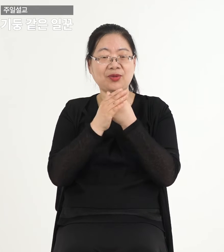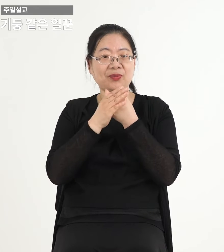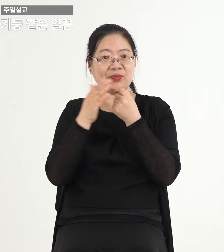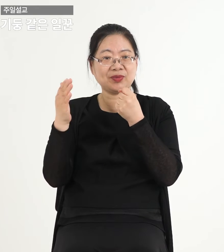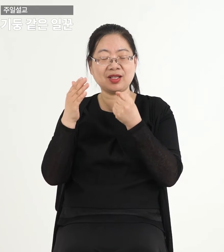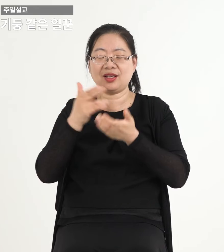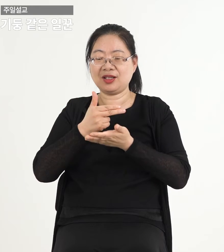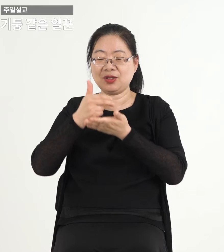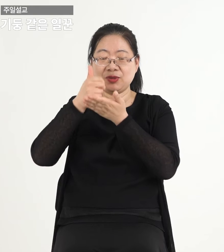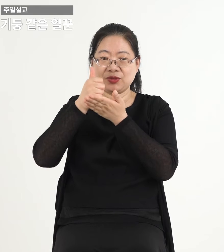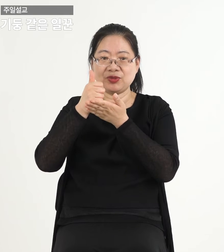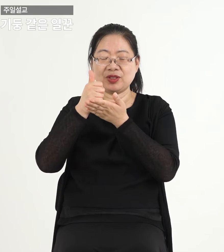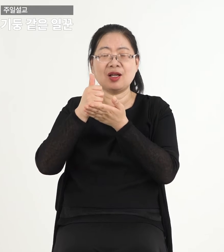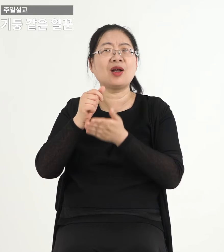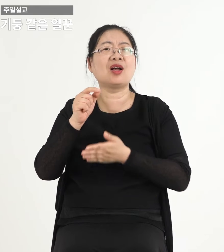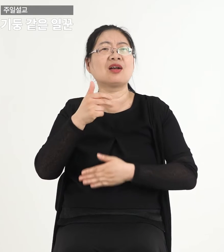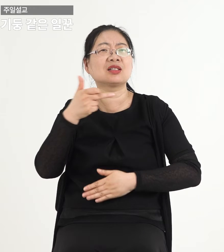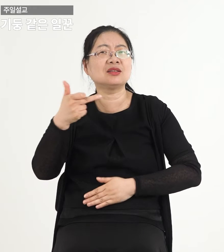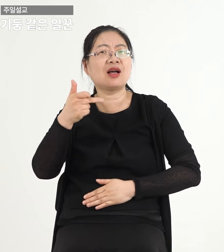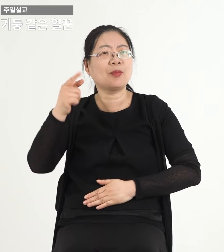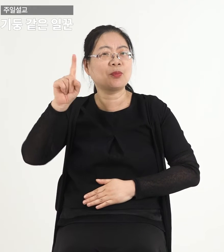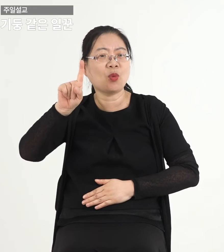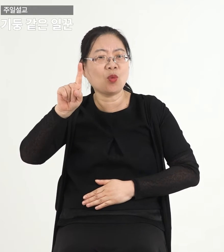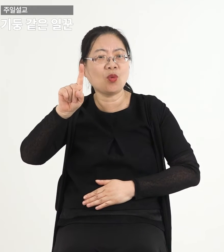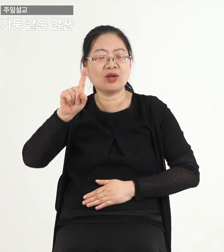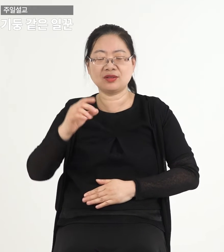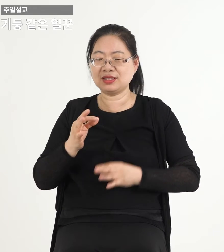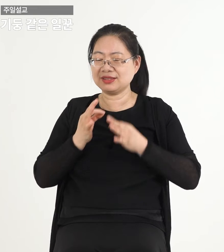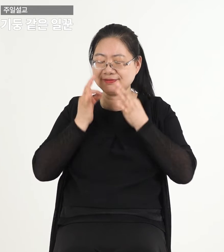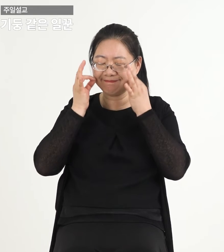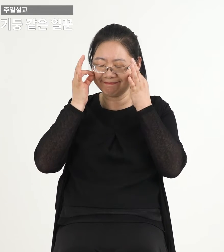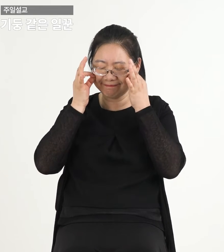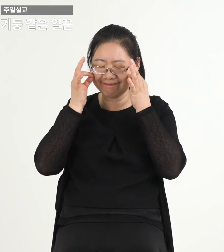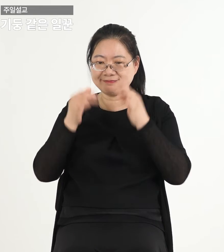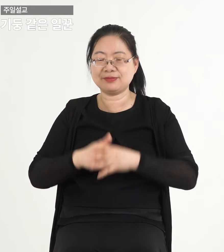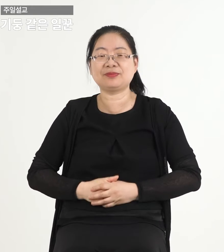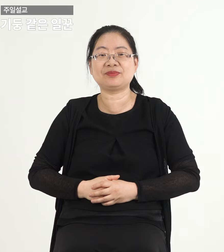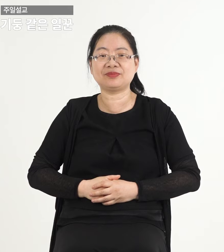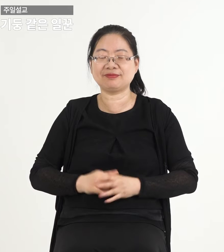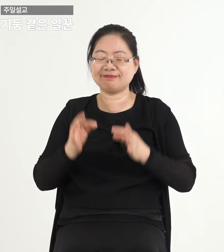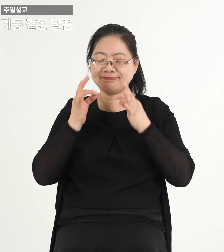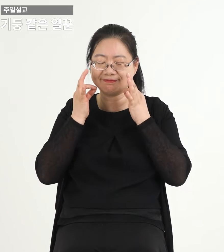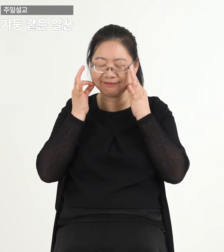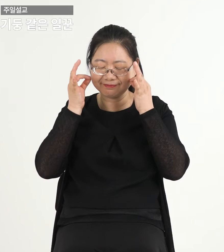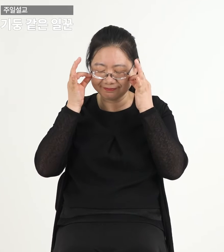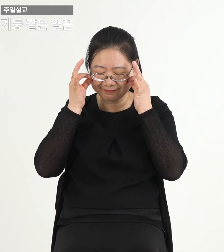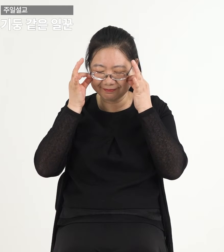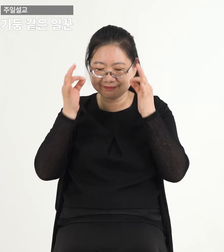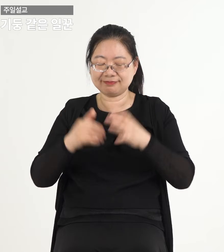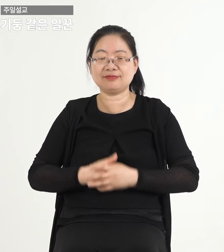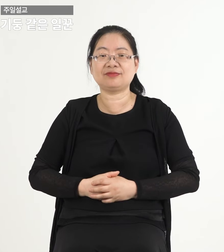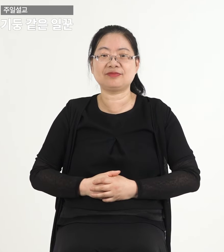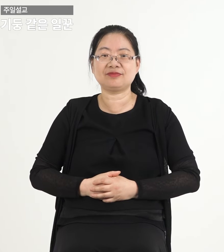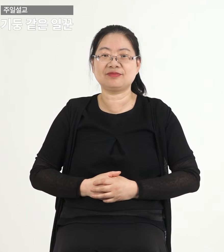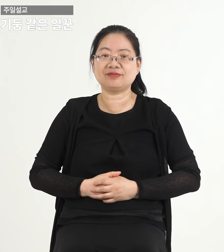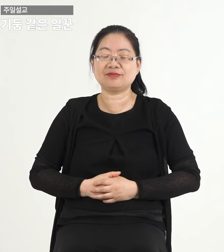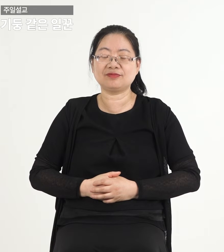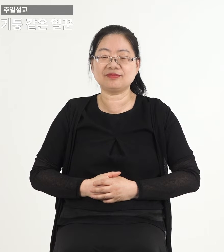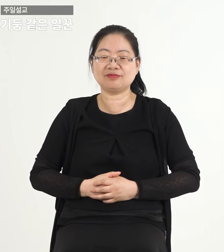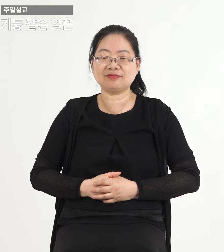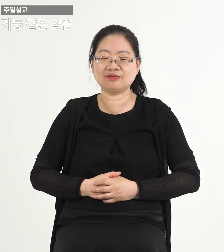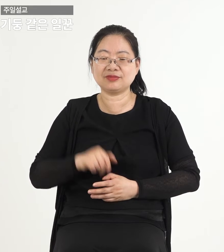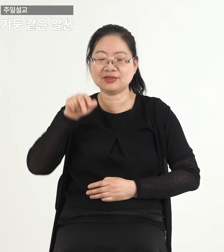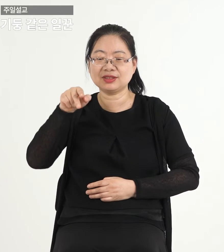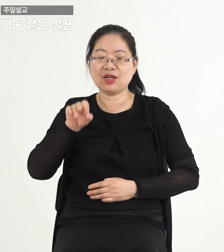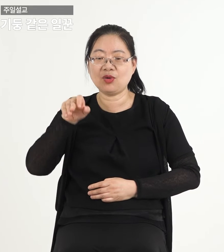새로우니 주의 뭐가 크시도소이다? 성실. 성실. 거기서 말하는